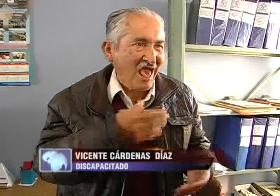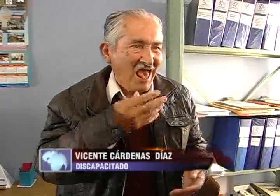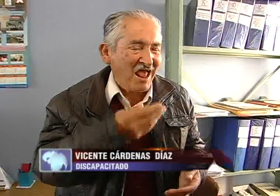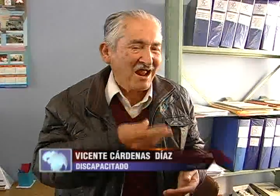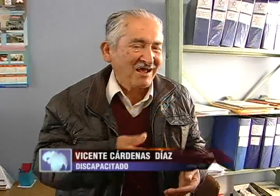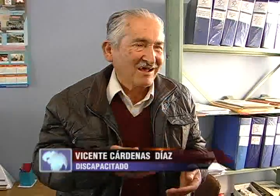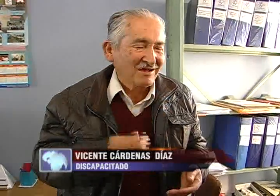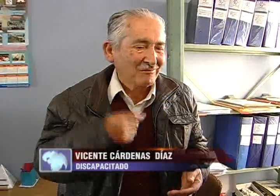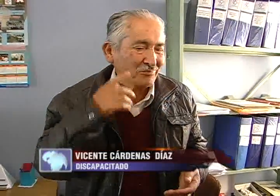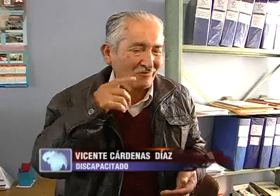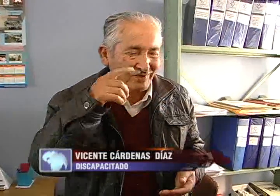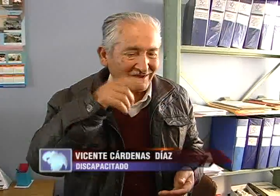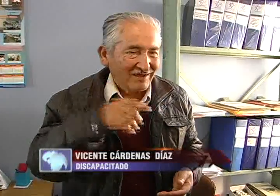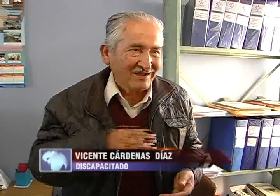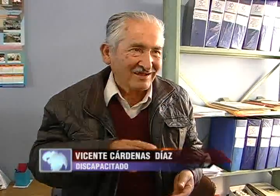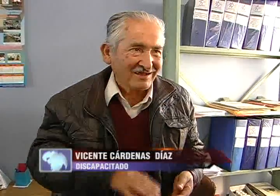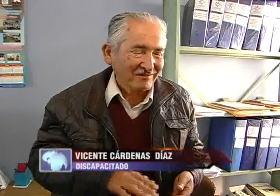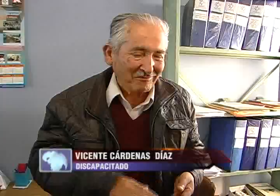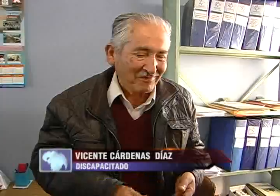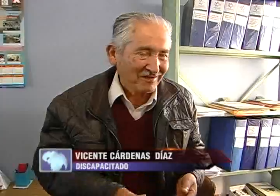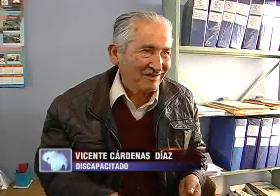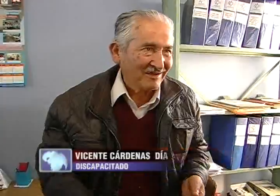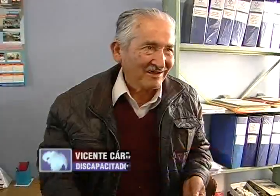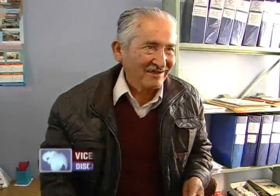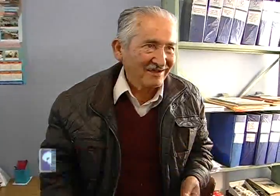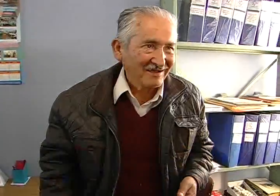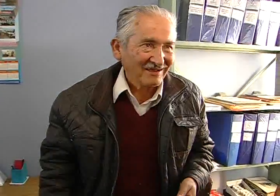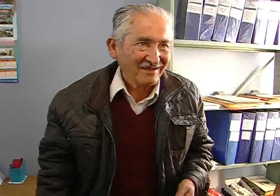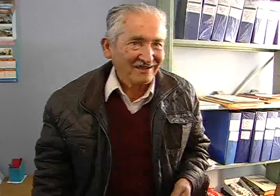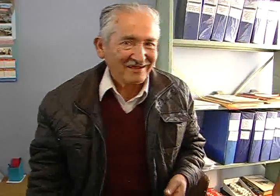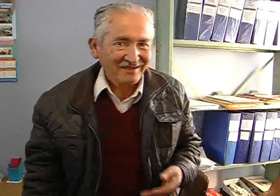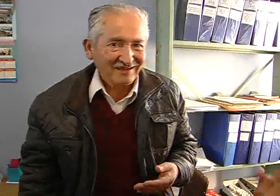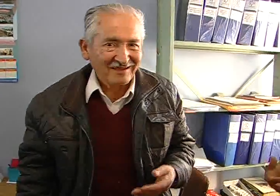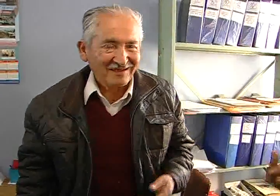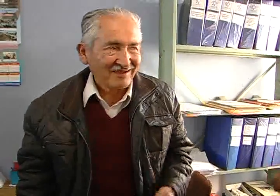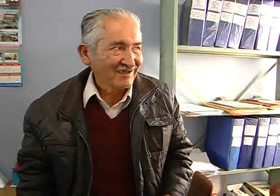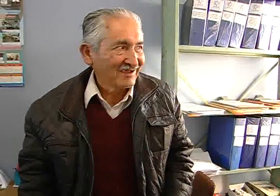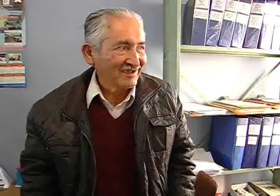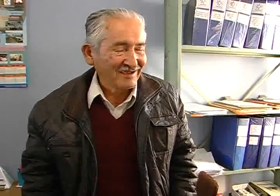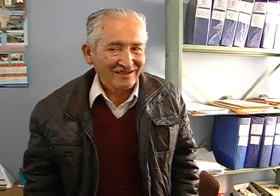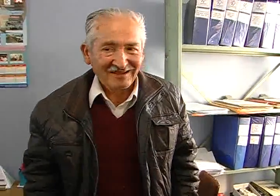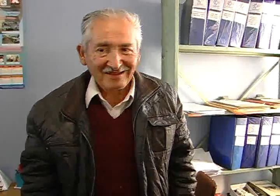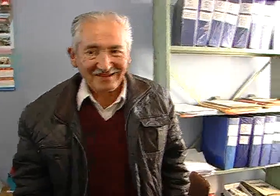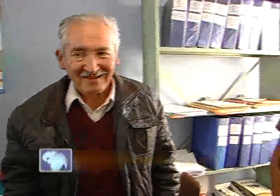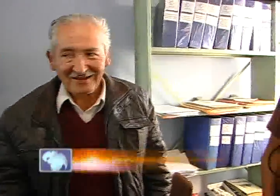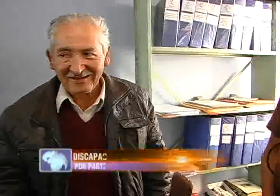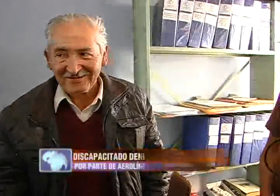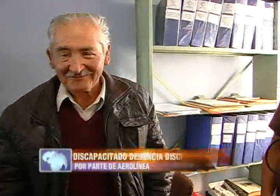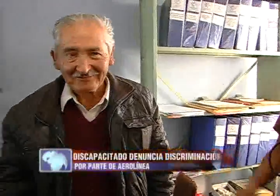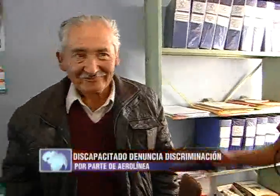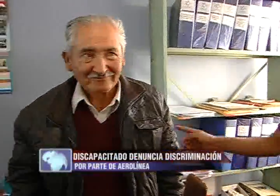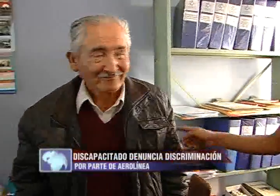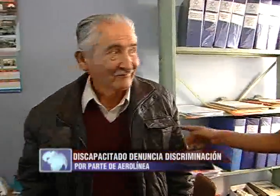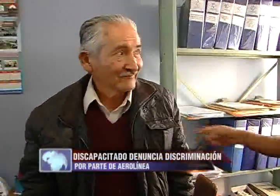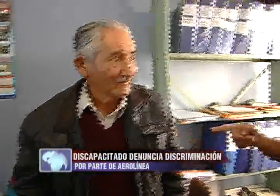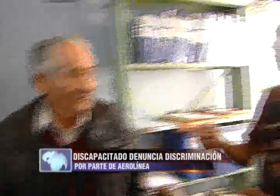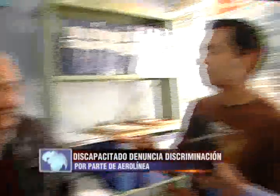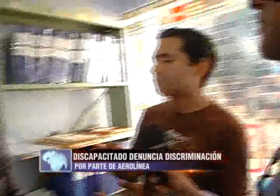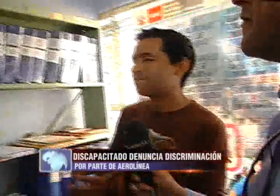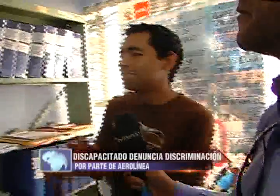Porque ellos, simplemente por poder hablar, pueden decir mentiras antes que yo, ¿no? ¿Qué es lo que está pidiendo?